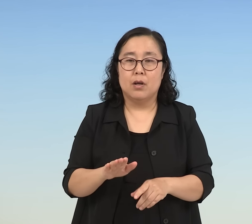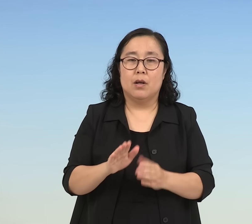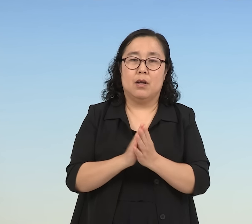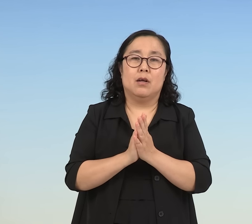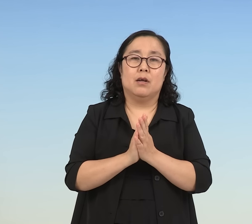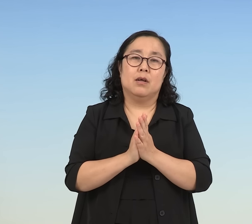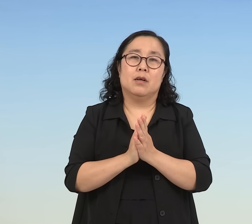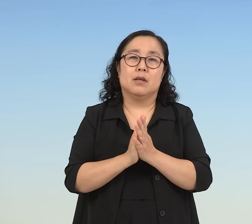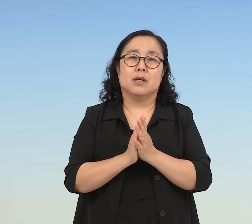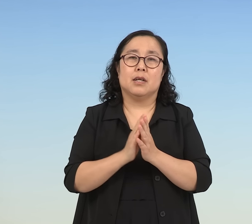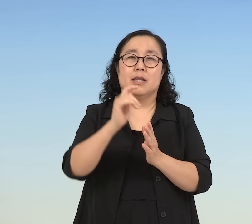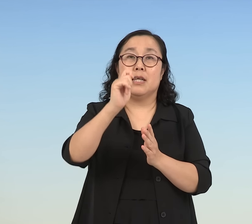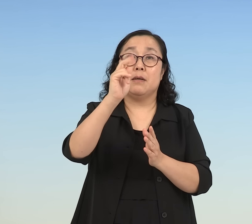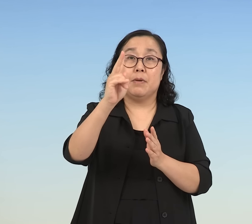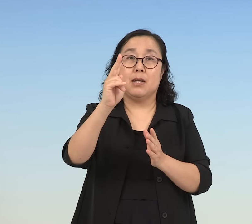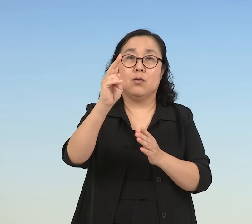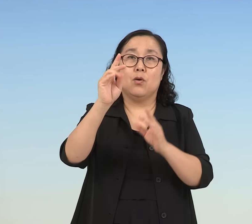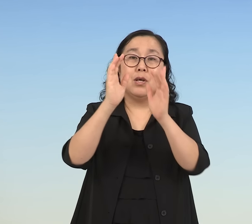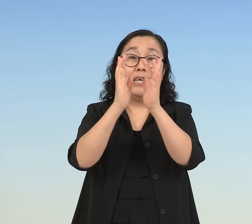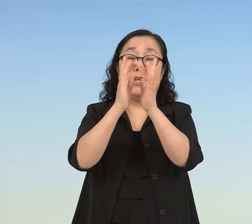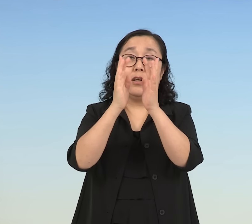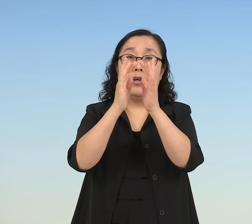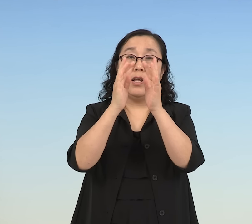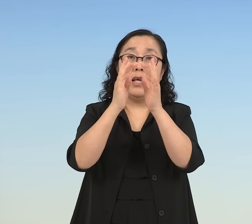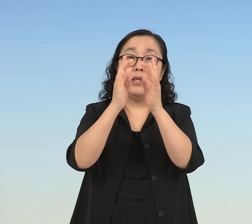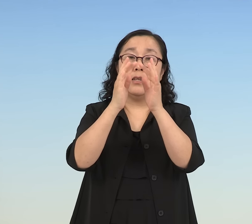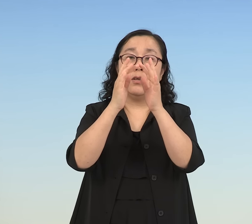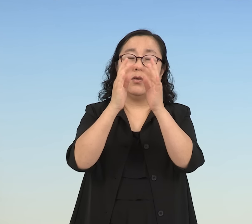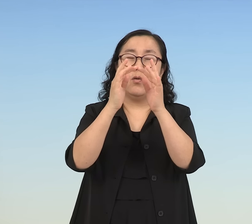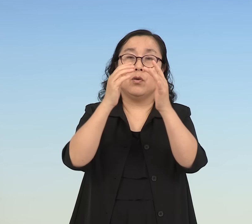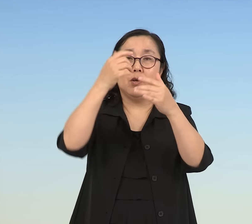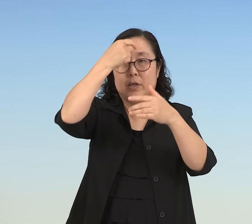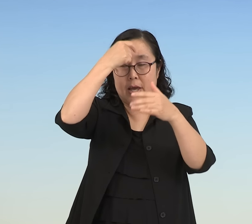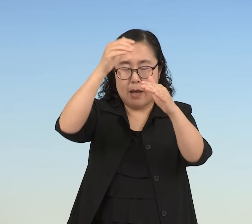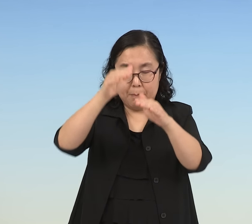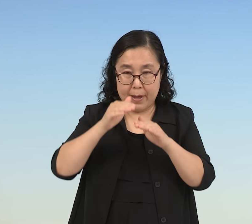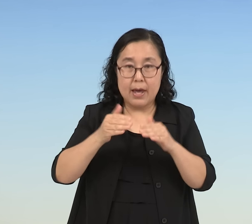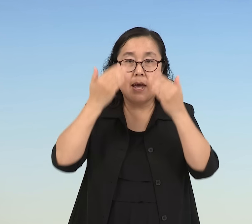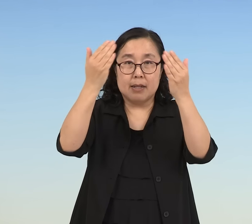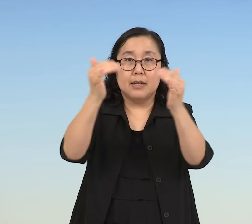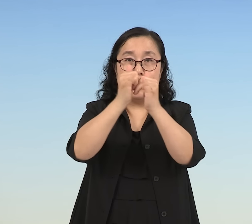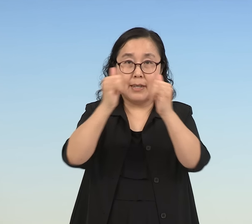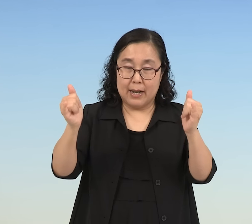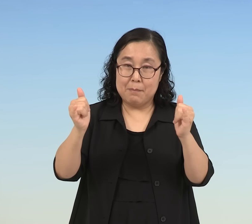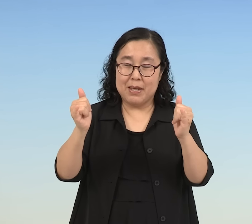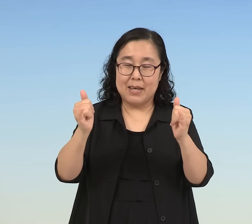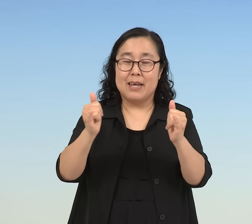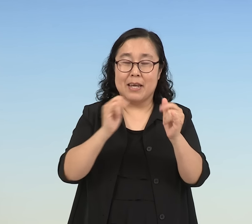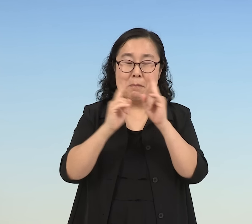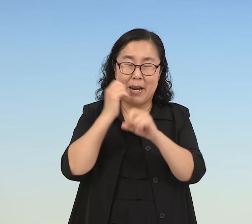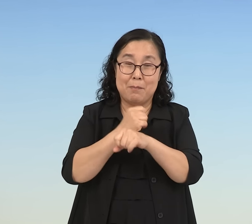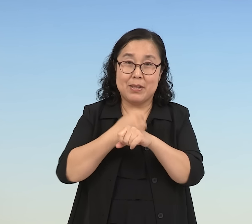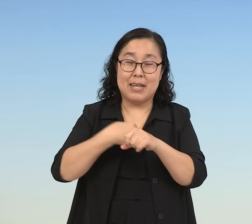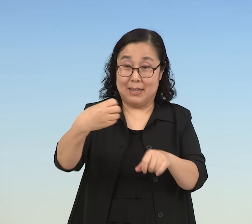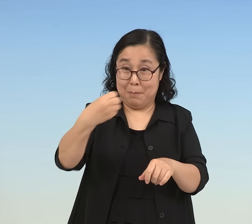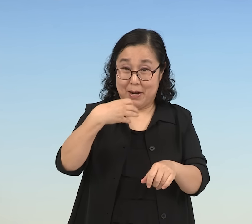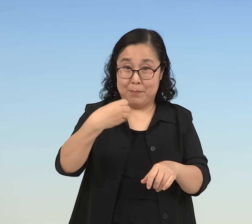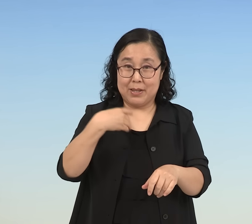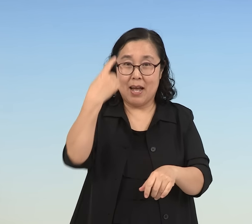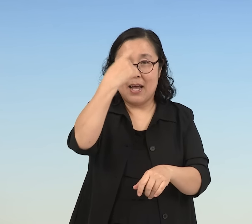참고하라고 말씀드리는데요, 영상으로 예배 드리는 분이 나 만나고 이구동성으로 하는 말이 실물이 훨씬 낫답니다.